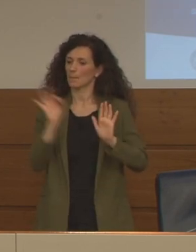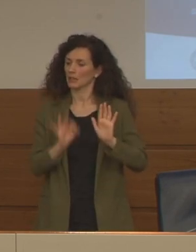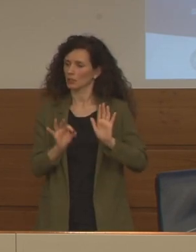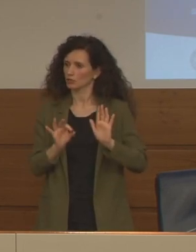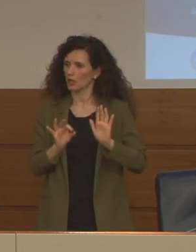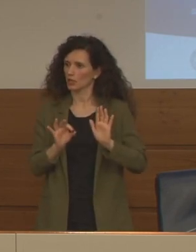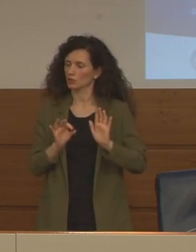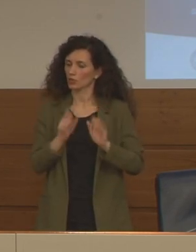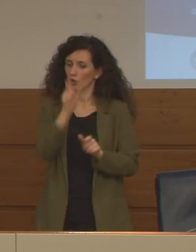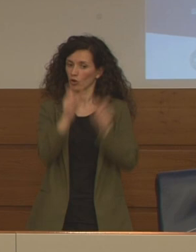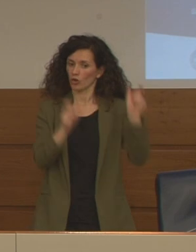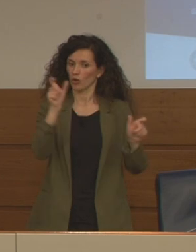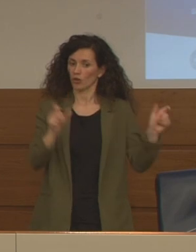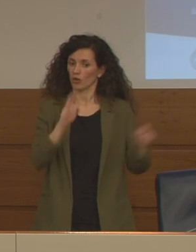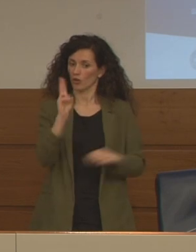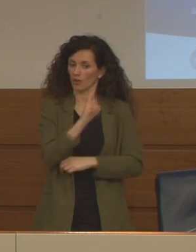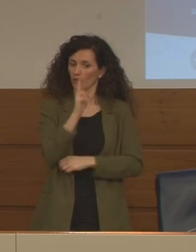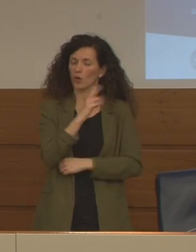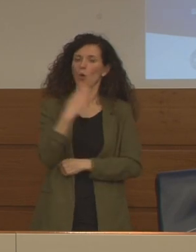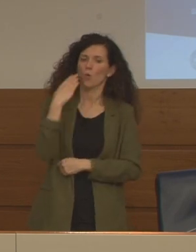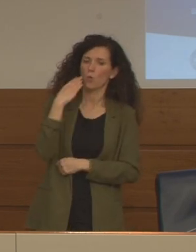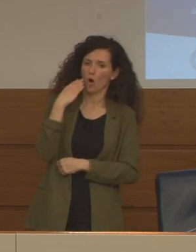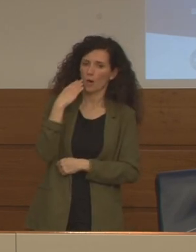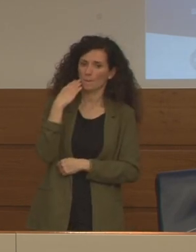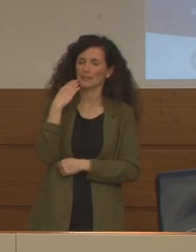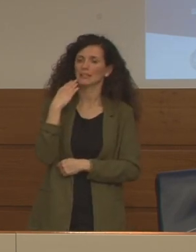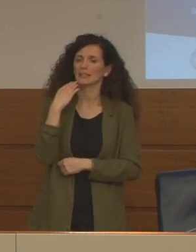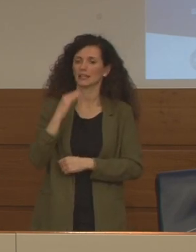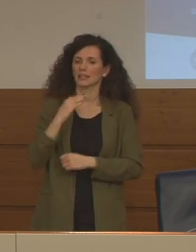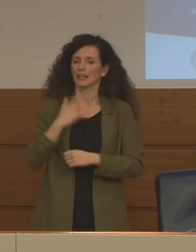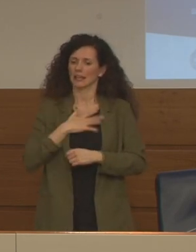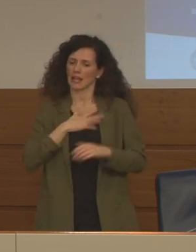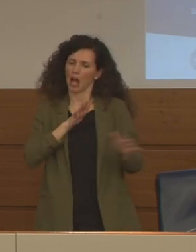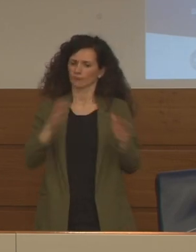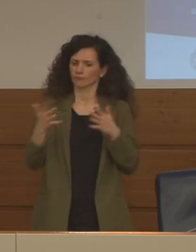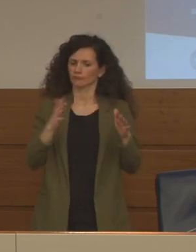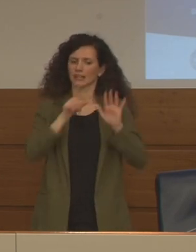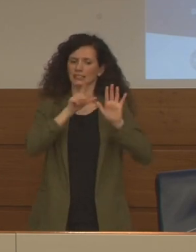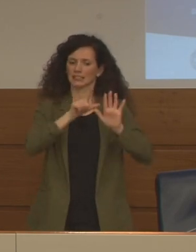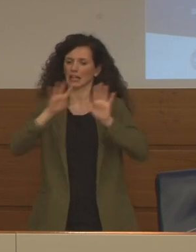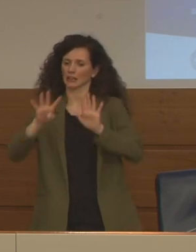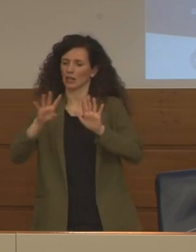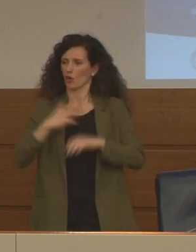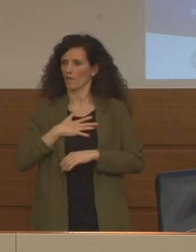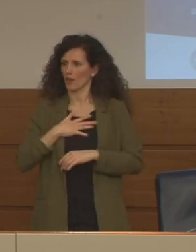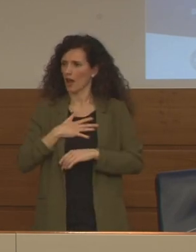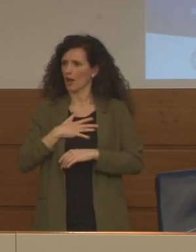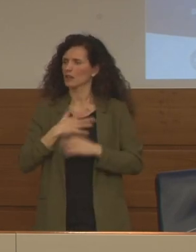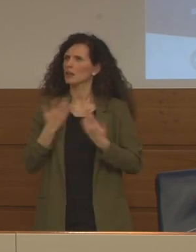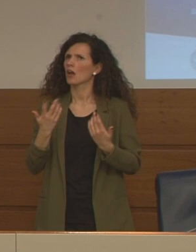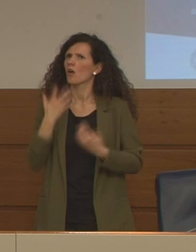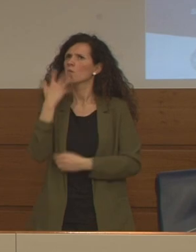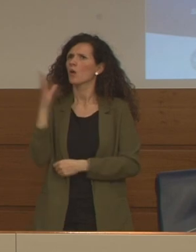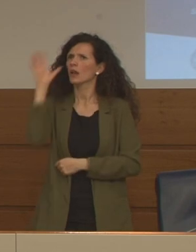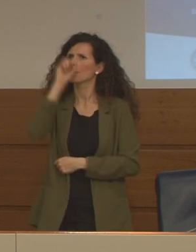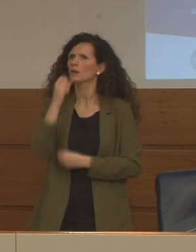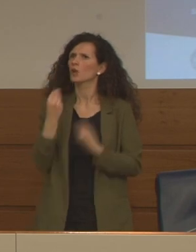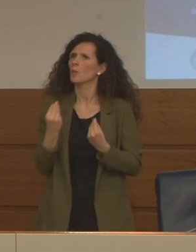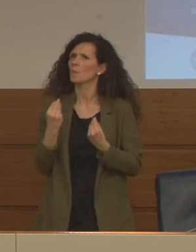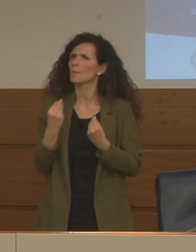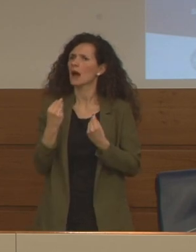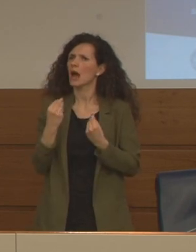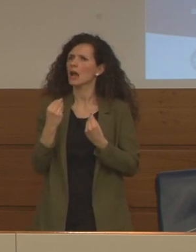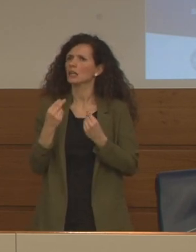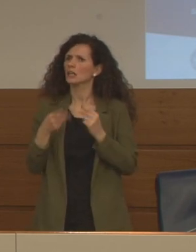sono uomini di età media 79 anni volevo capire come mai di più gli uomini se su questo avete